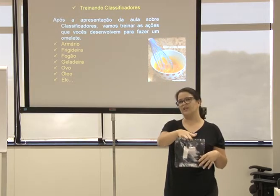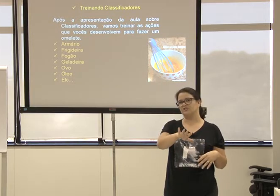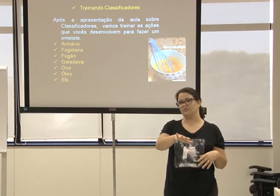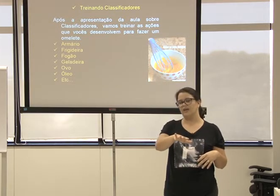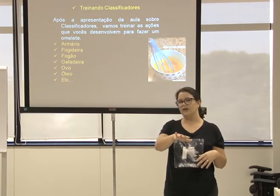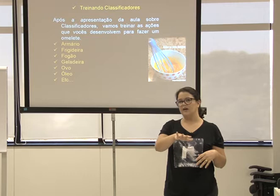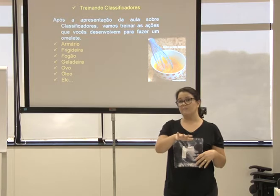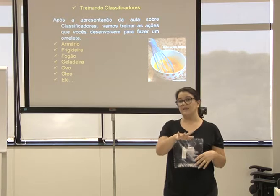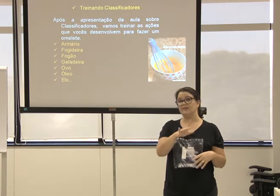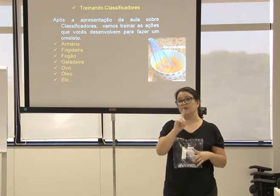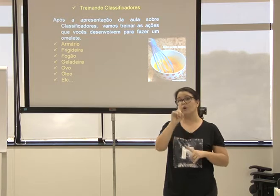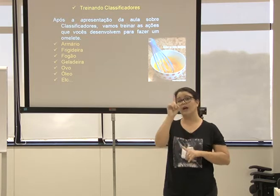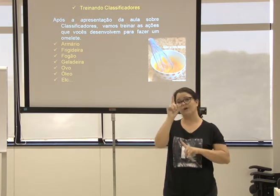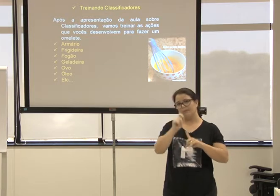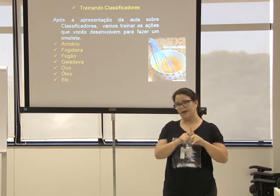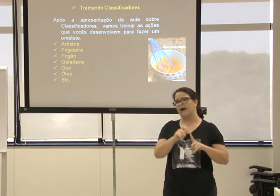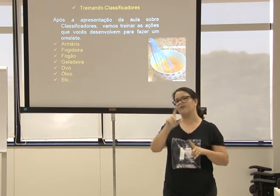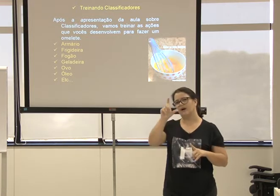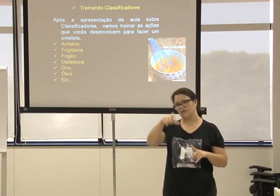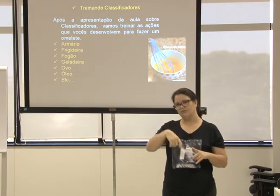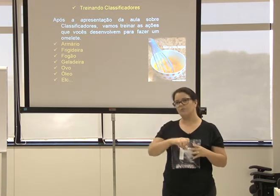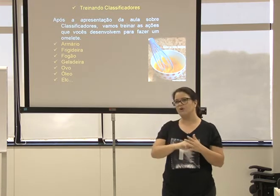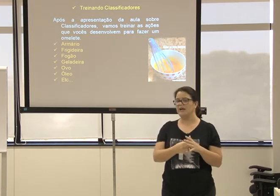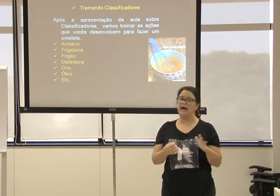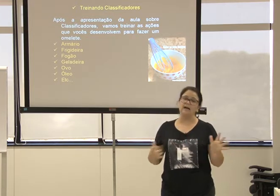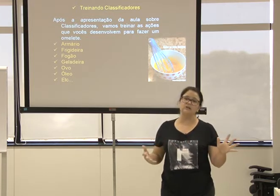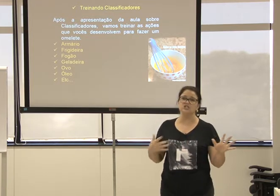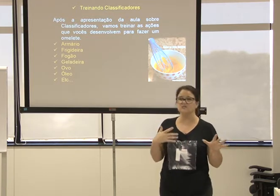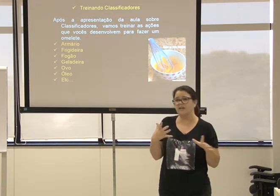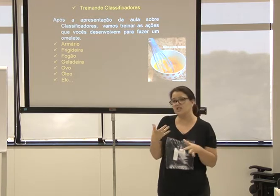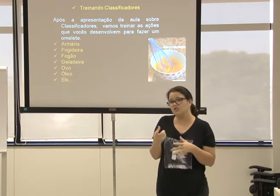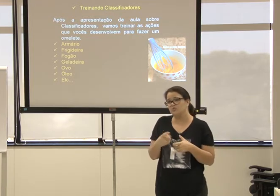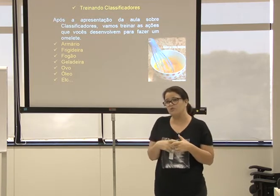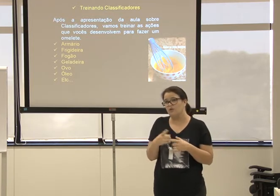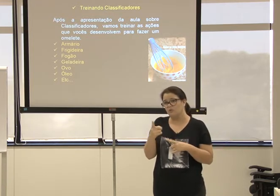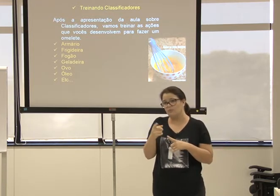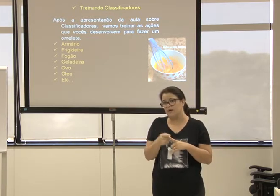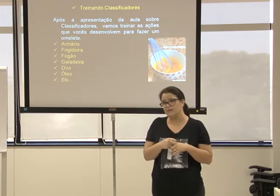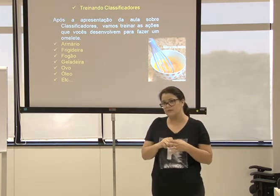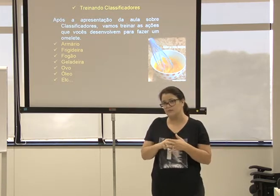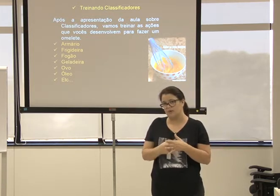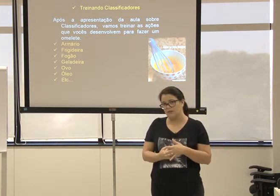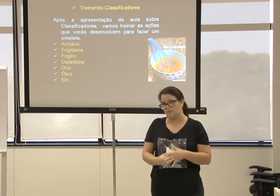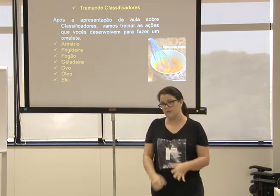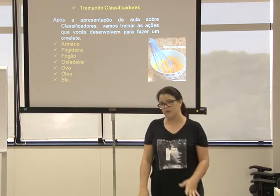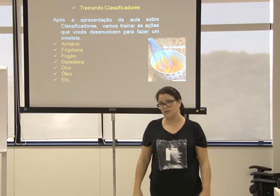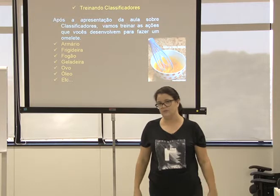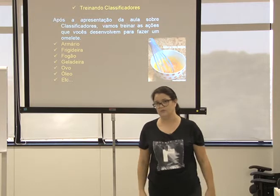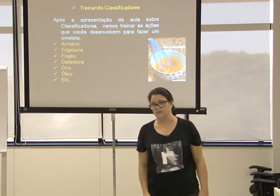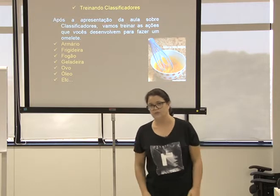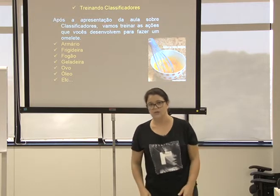né? Mas eu demorei um mês. Aí o cartão ficou bloqueado. Ah, não, a gente vai restituir o valor um mês com o cartão bloqueado. Aí